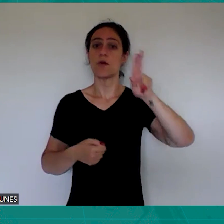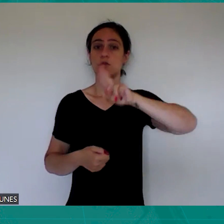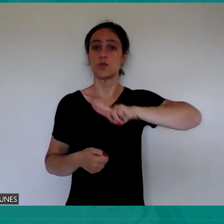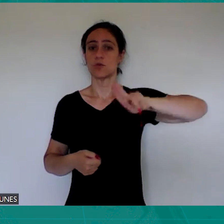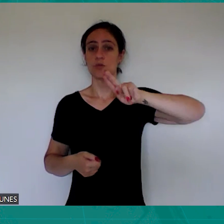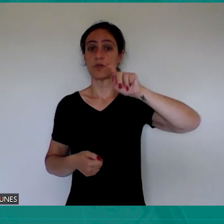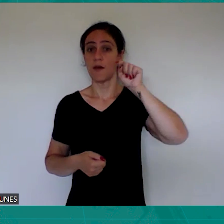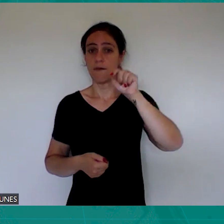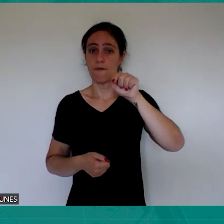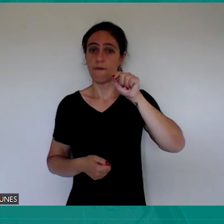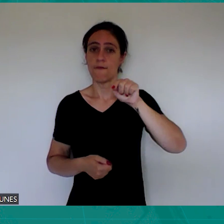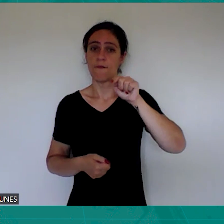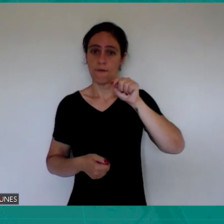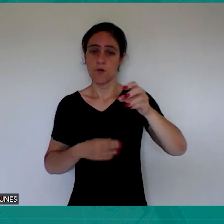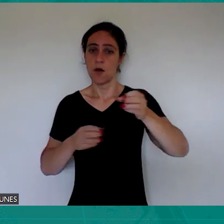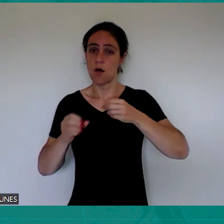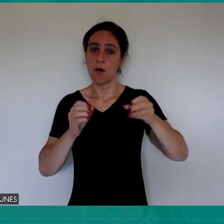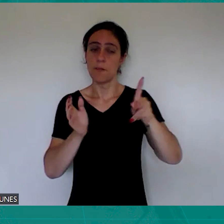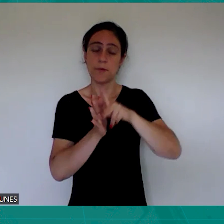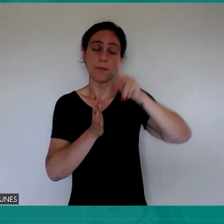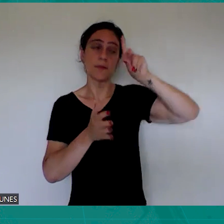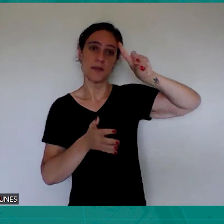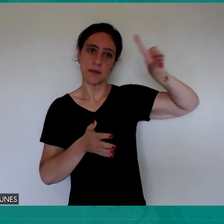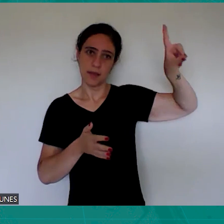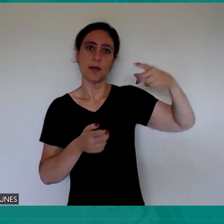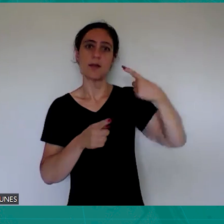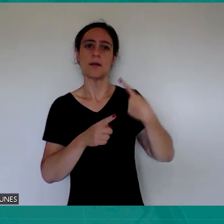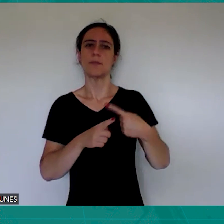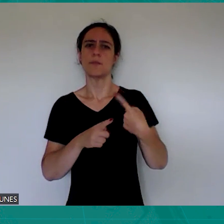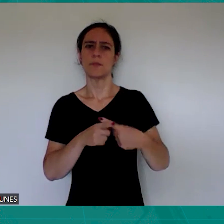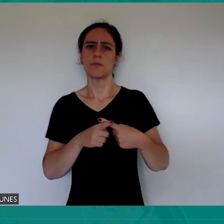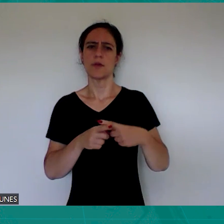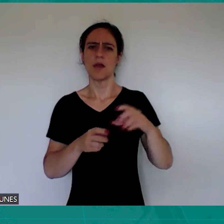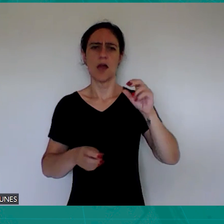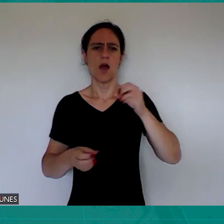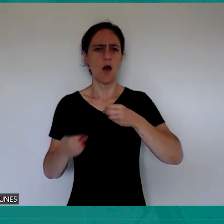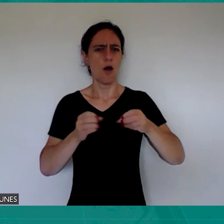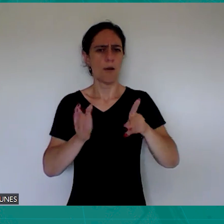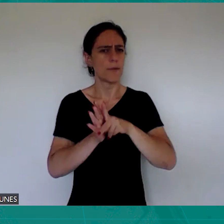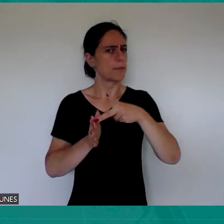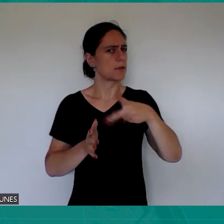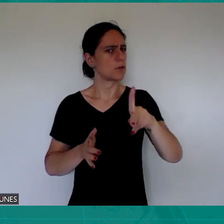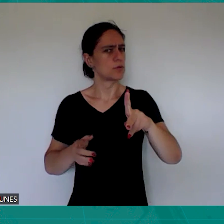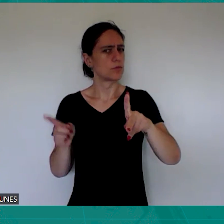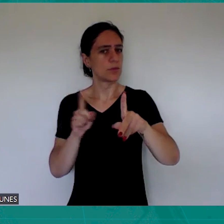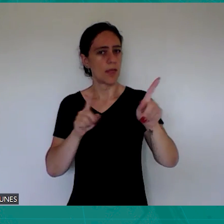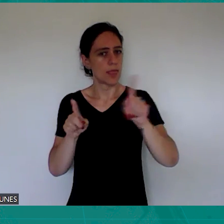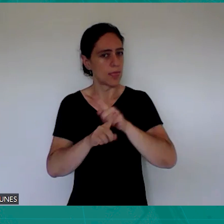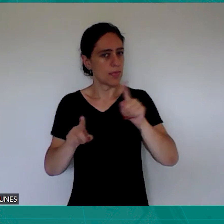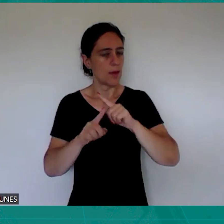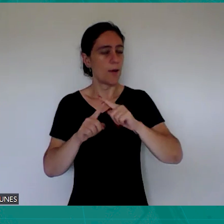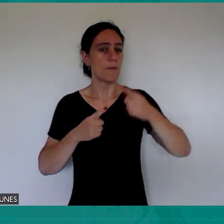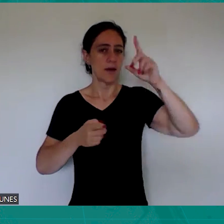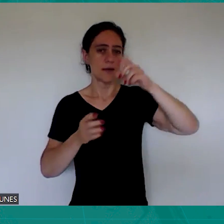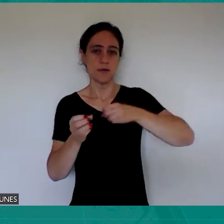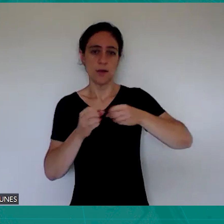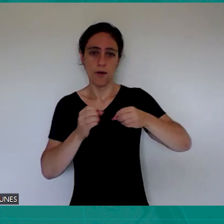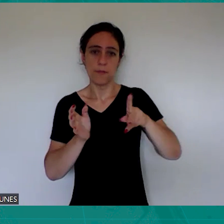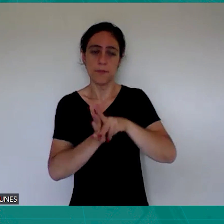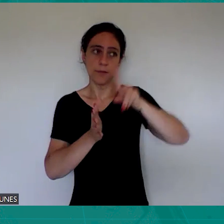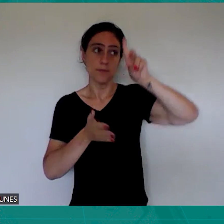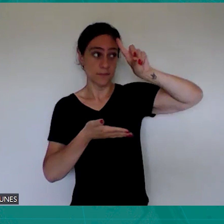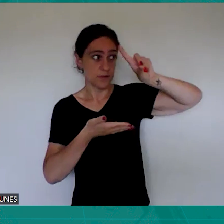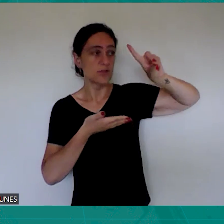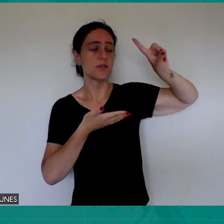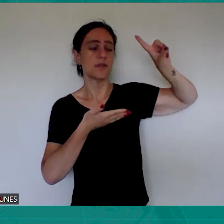para fazer a obra, porque quem faz a obra não é você, é o Pai, é Deus,